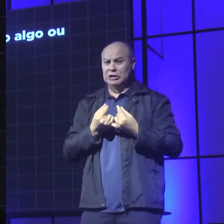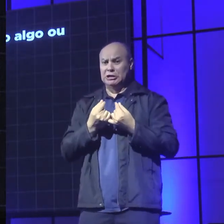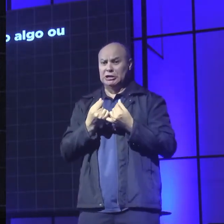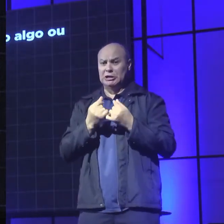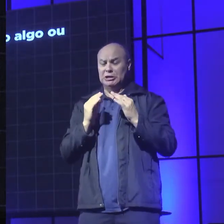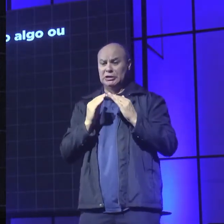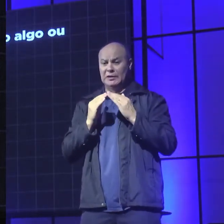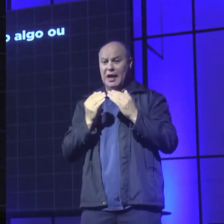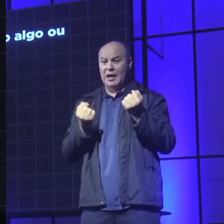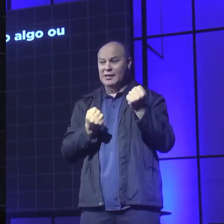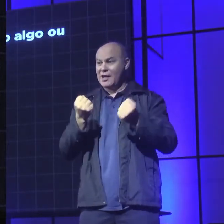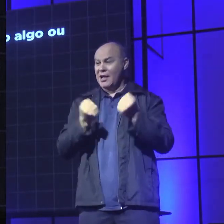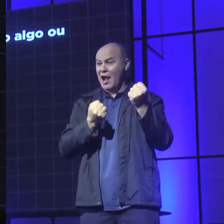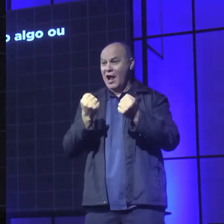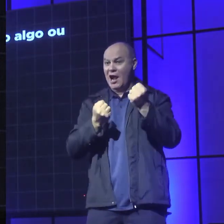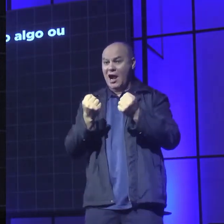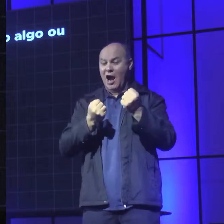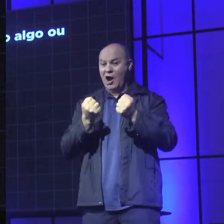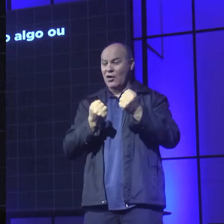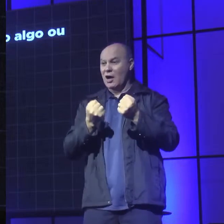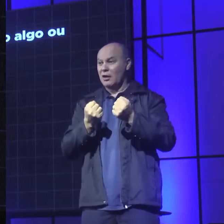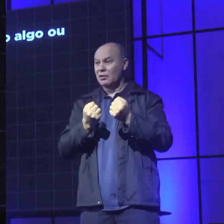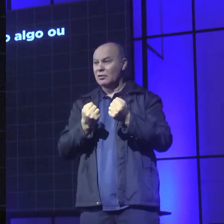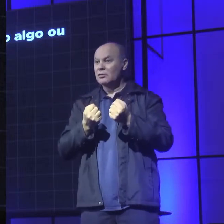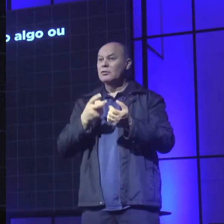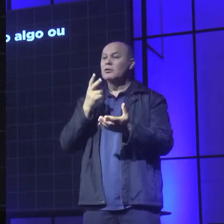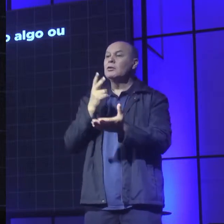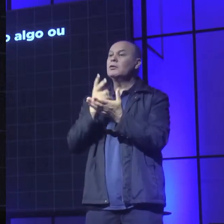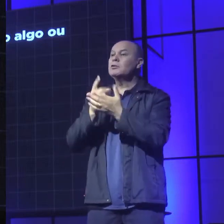ganhou 100 hoje, come os 100 hoje.